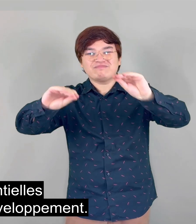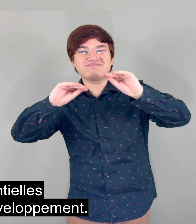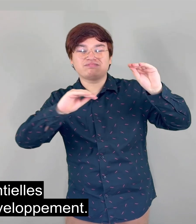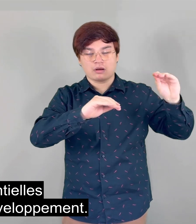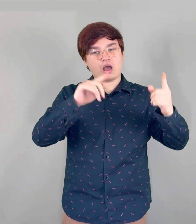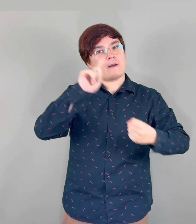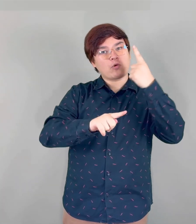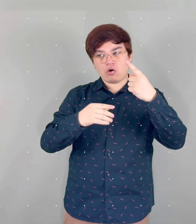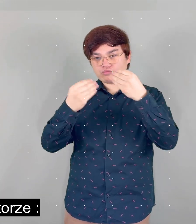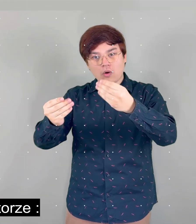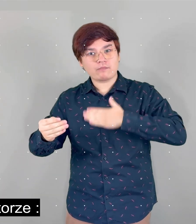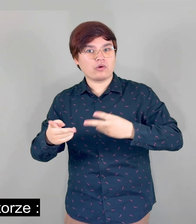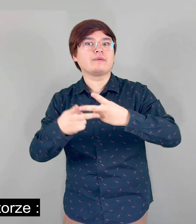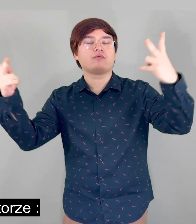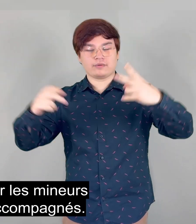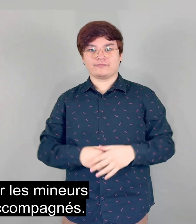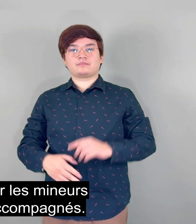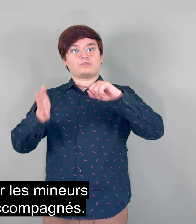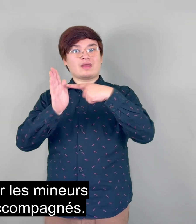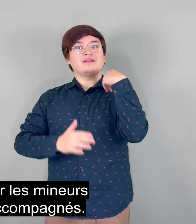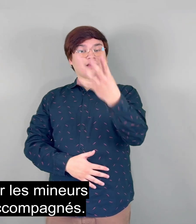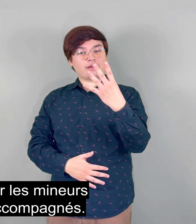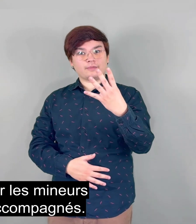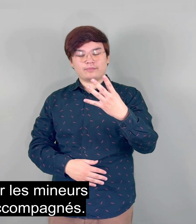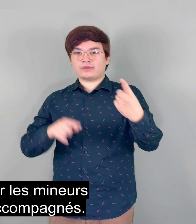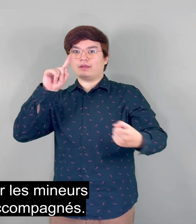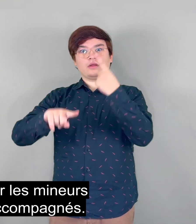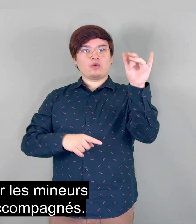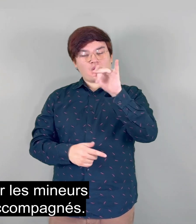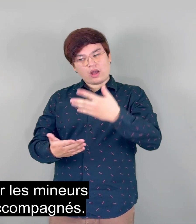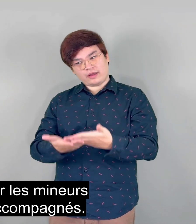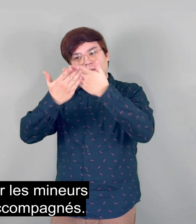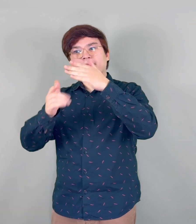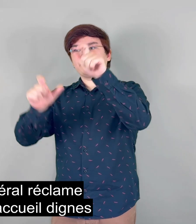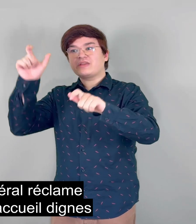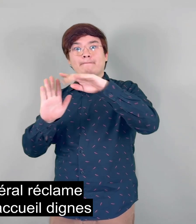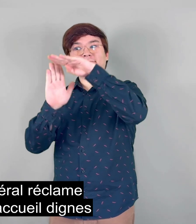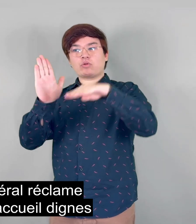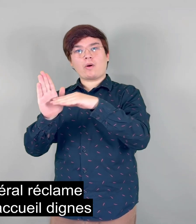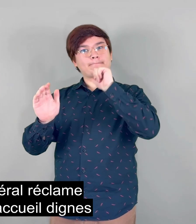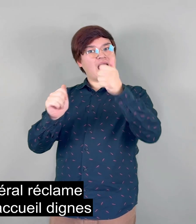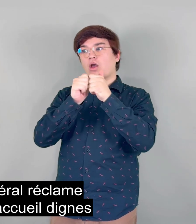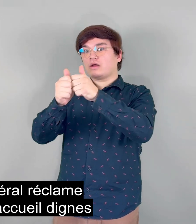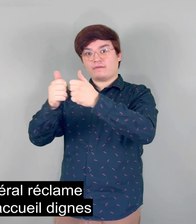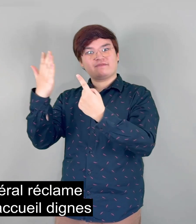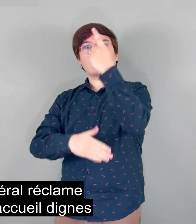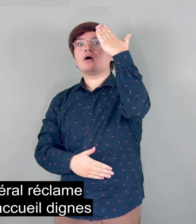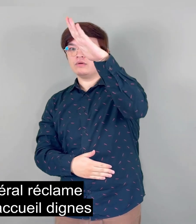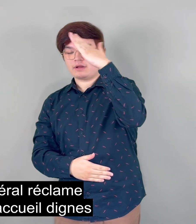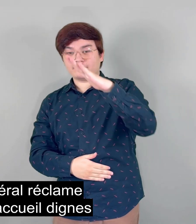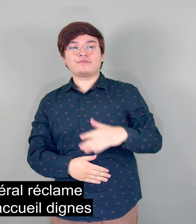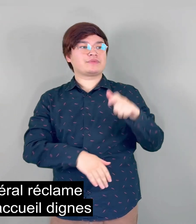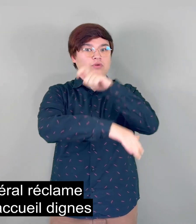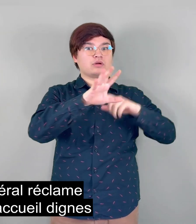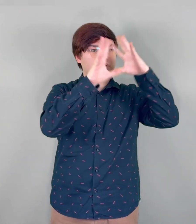leur bon développement. Point 14. Il faut mieux aider les mineurs étrangers non accompagnés. Le délégué général réclame des